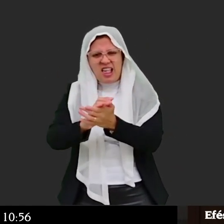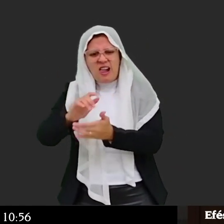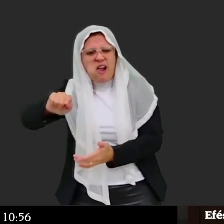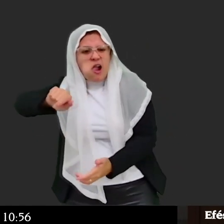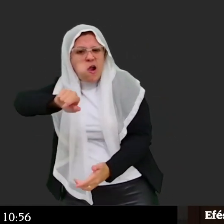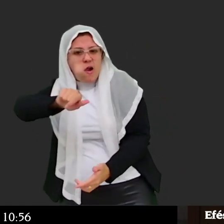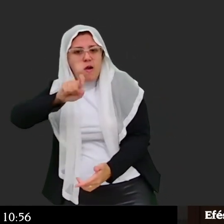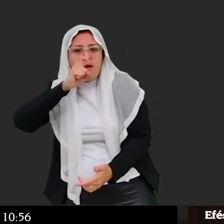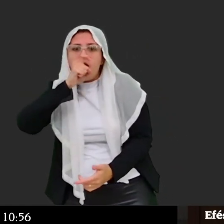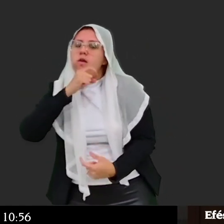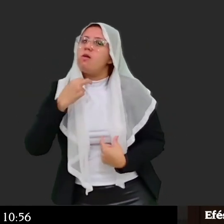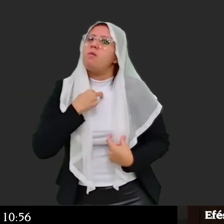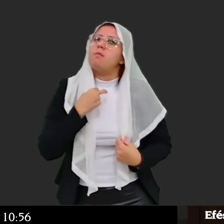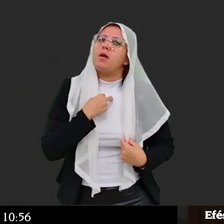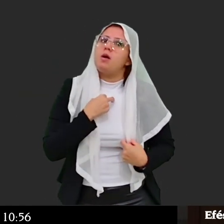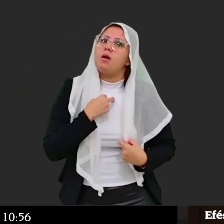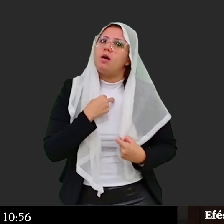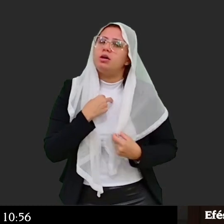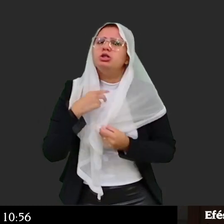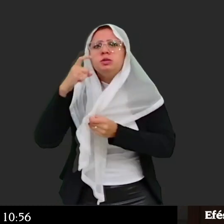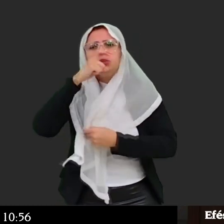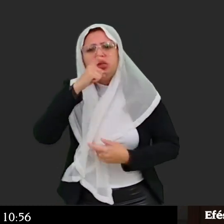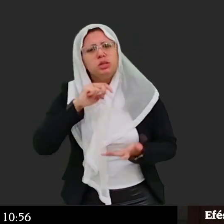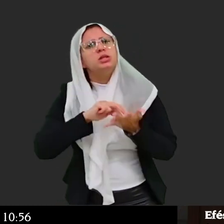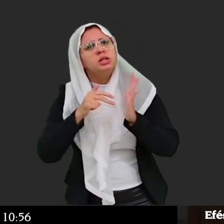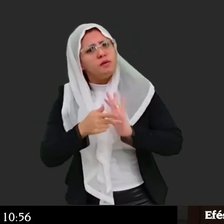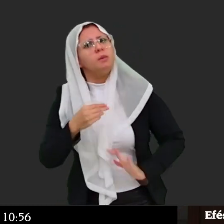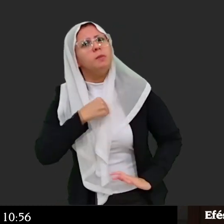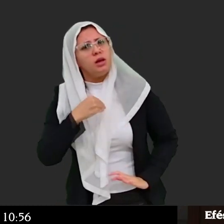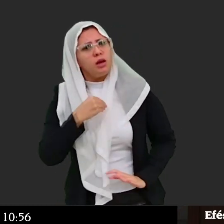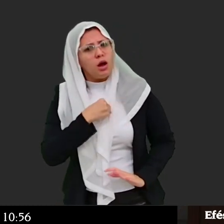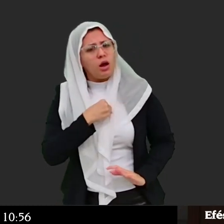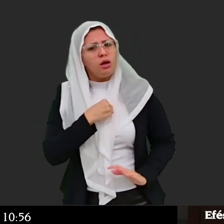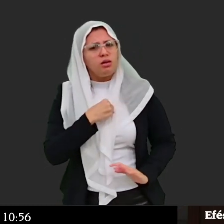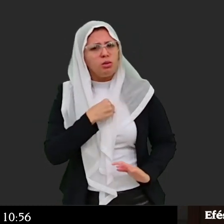ninguém. Mentira é pecado que leva à condenação.